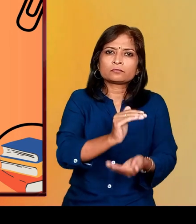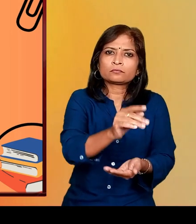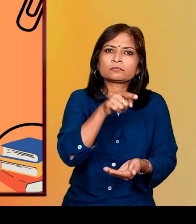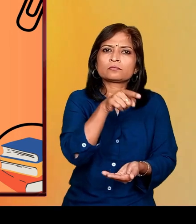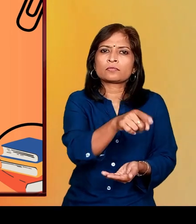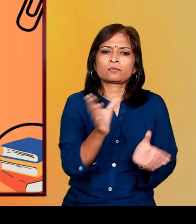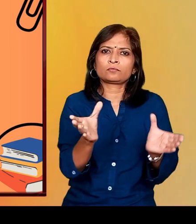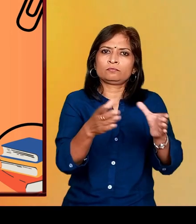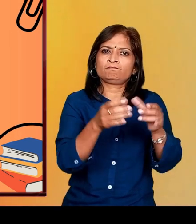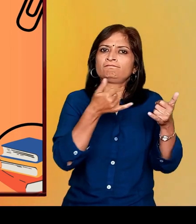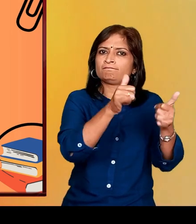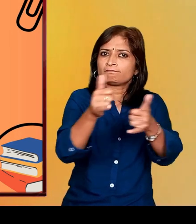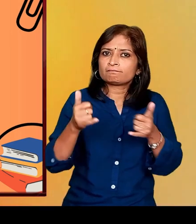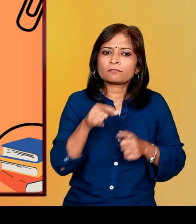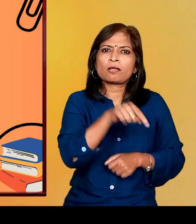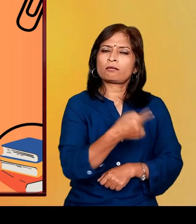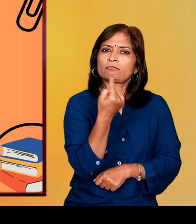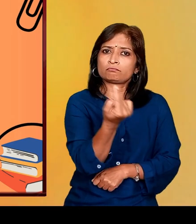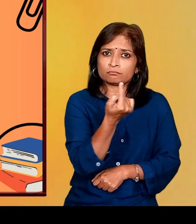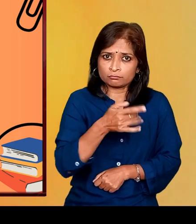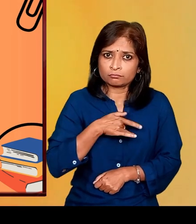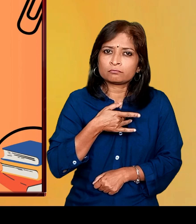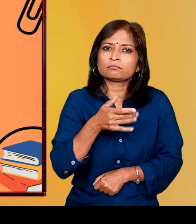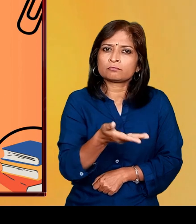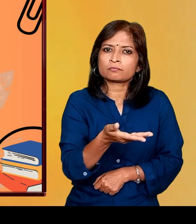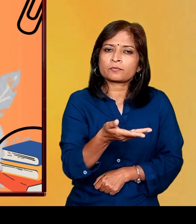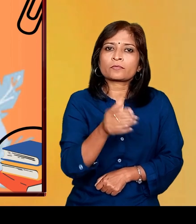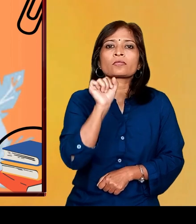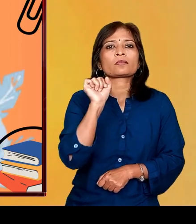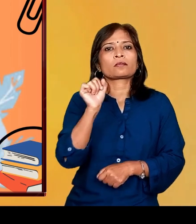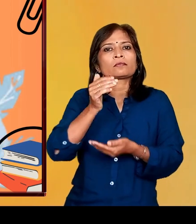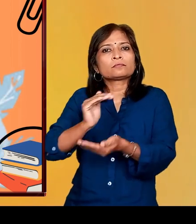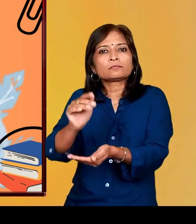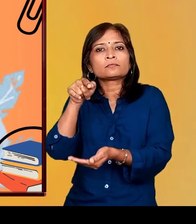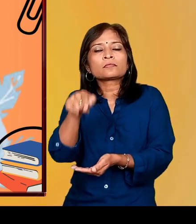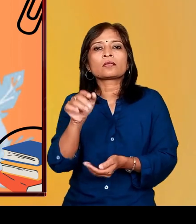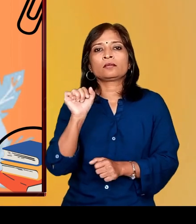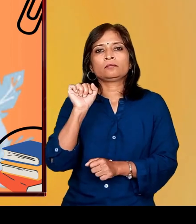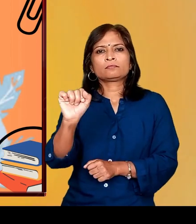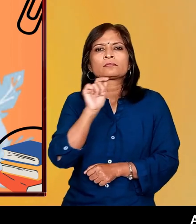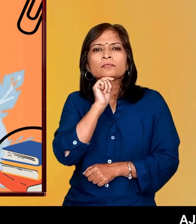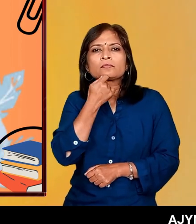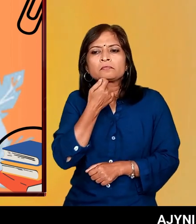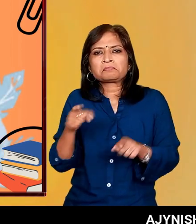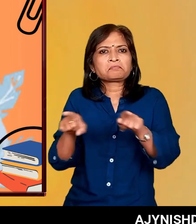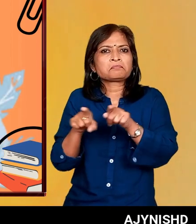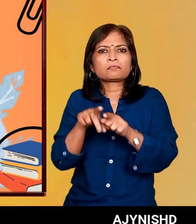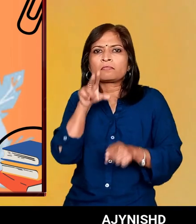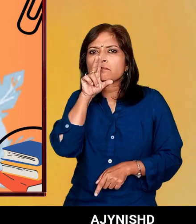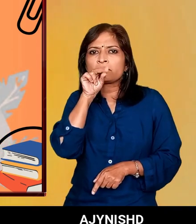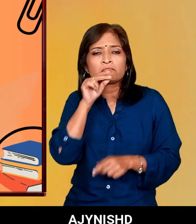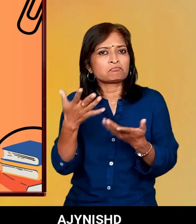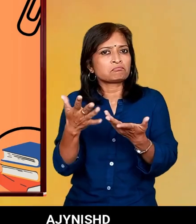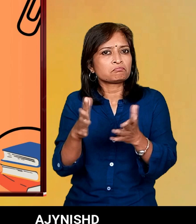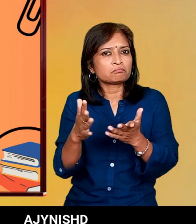बच्चा ग्रुप में खेलने पर भी अकेला सा महसूस करता है? क्या आपका बच्चा अपनी उम्र के हिसाब से ठीक से